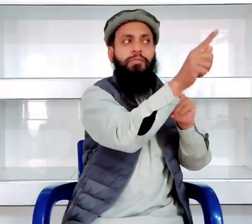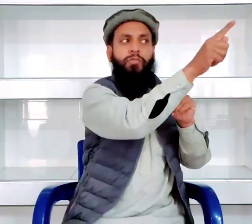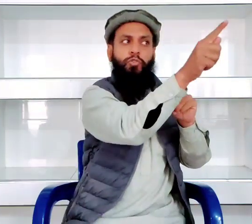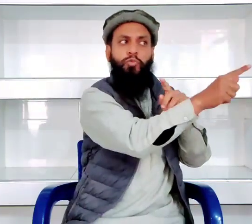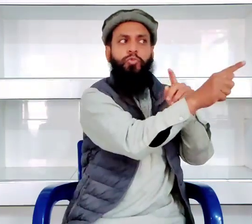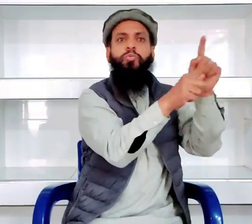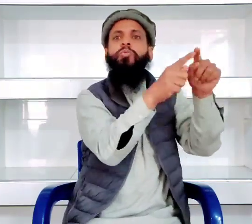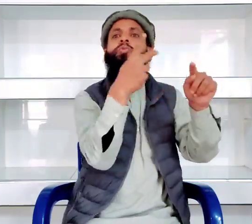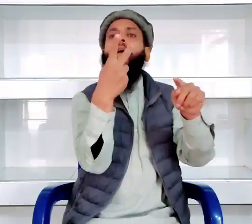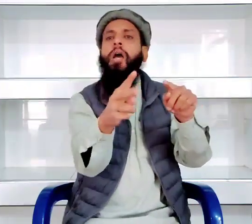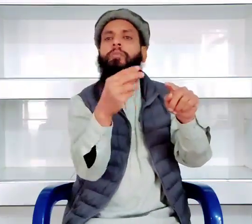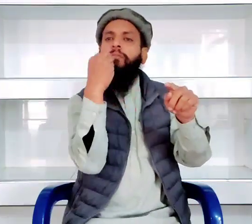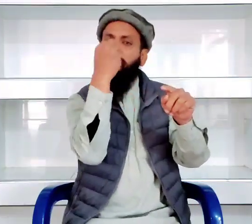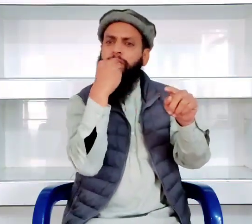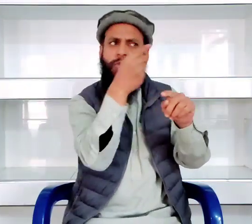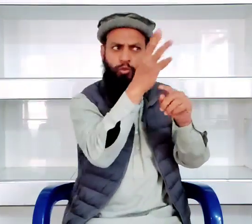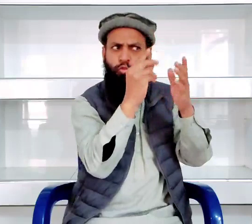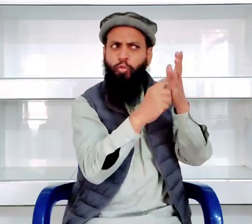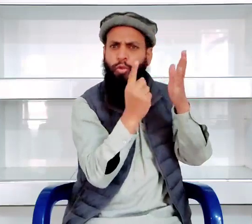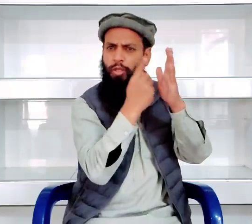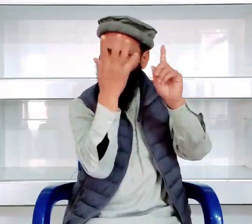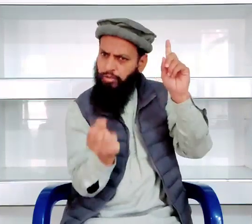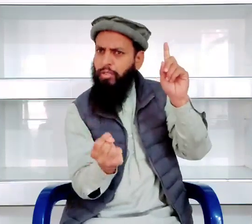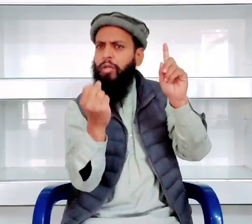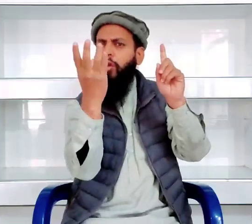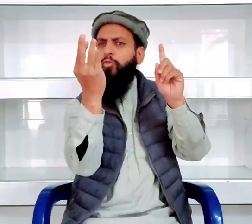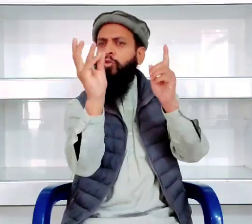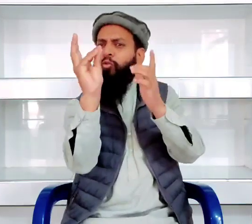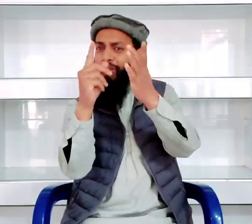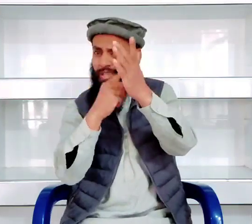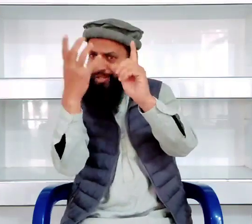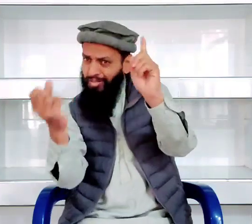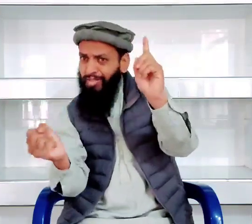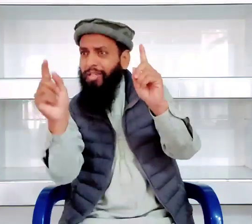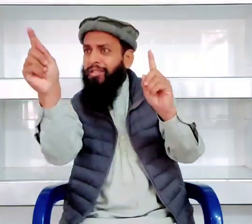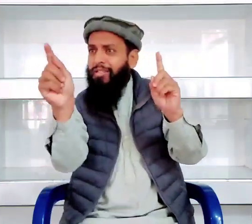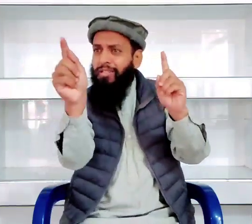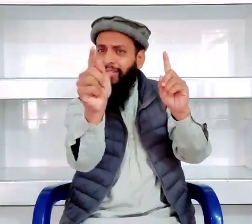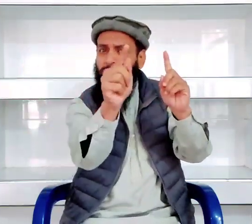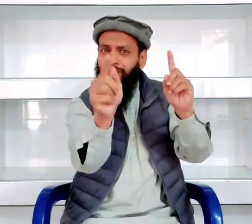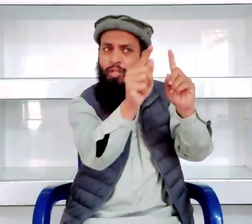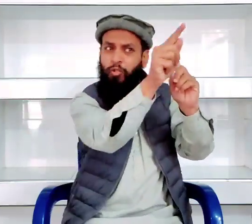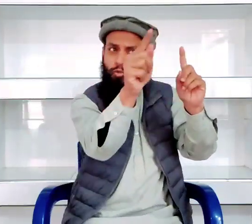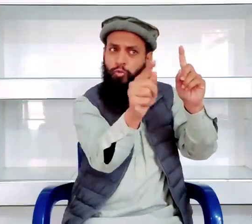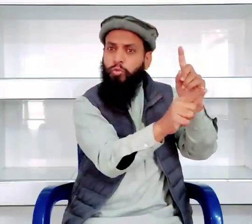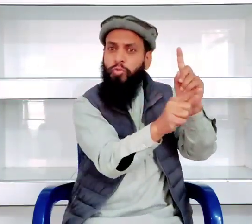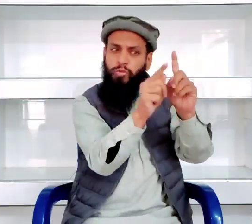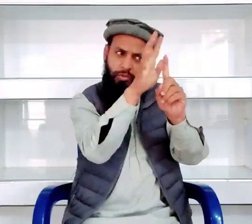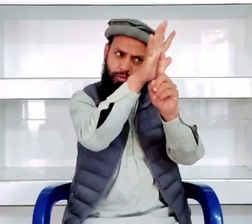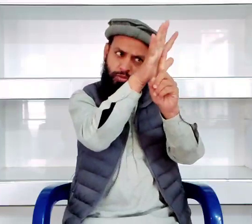یہ مقابلے کے اندر تجارت بہترین چیز ہے اور تجارت کرنے والے تاجر کو